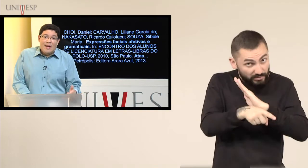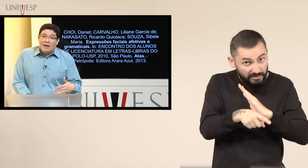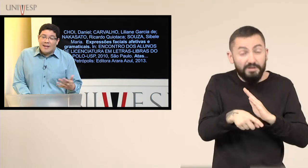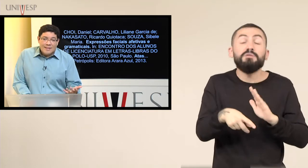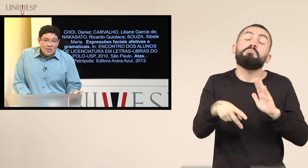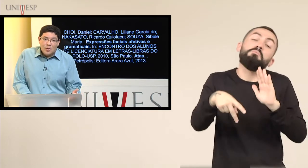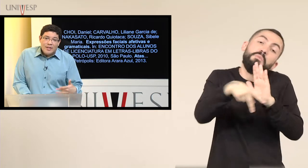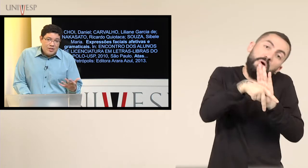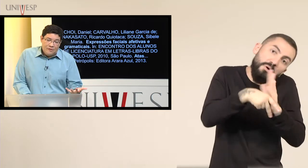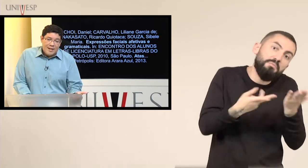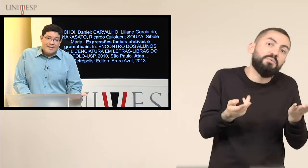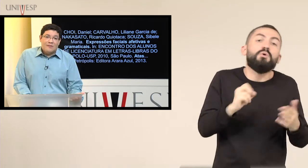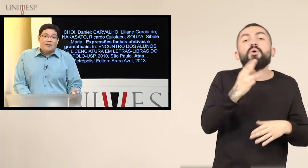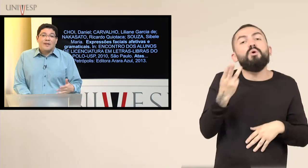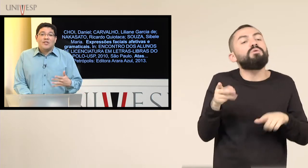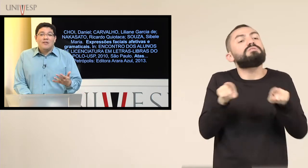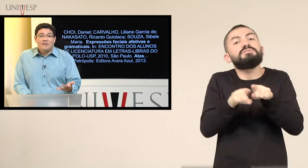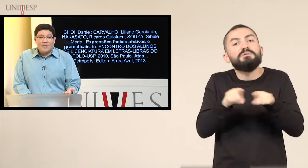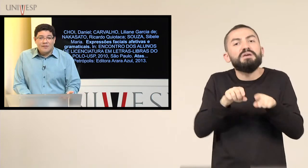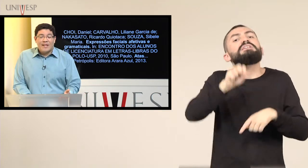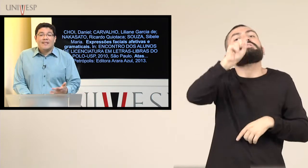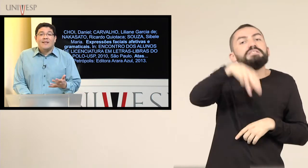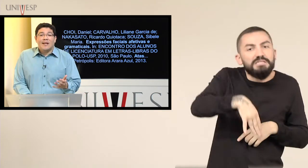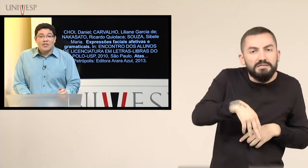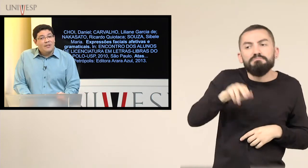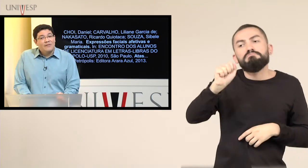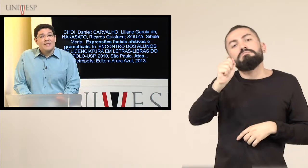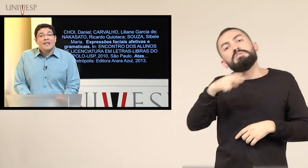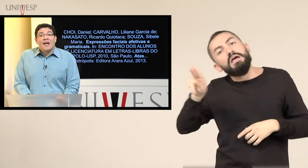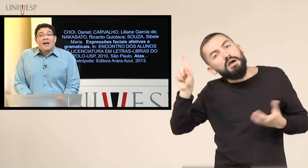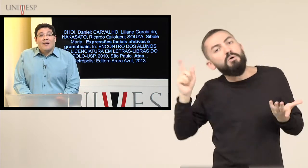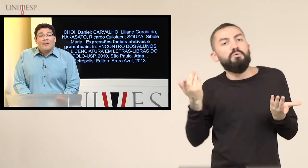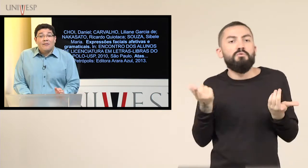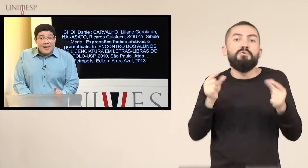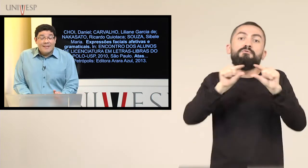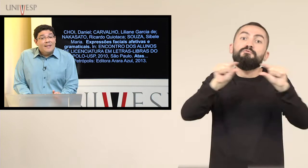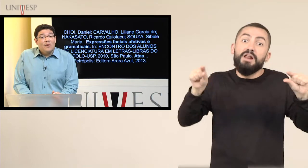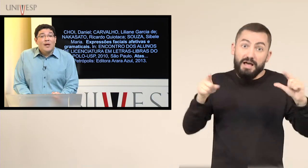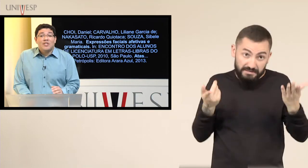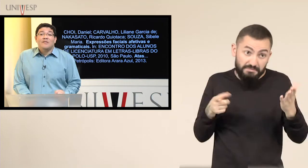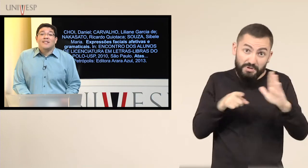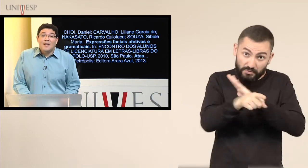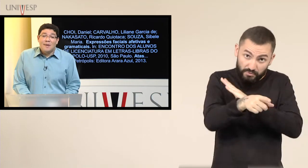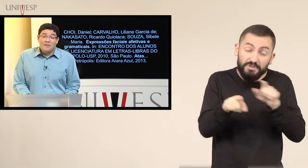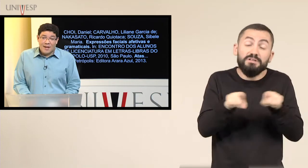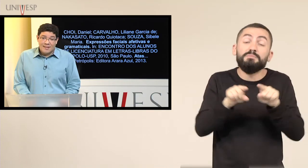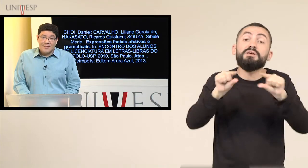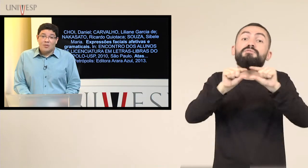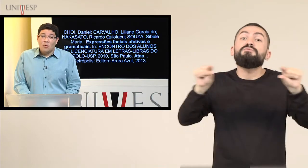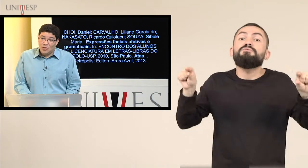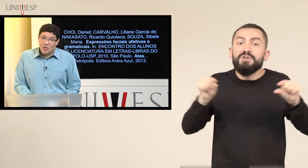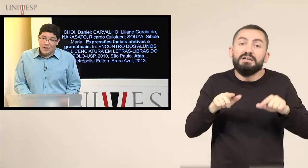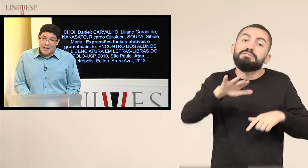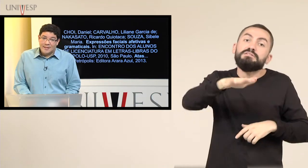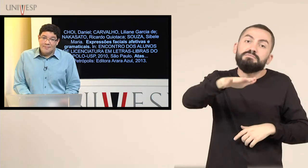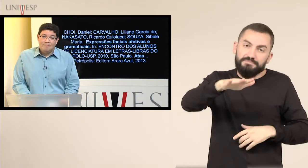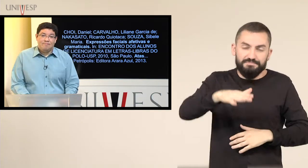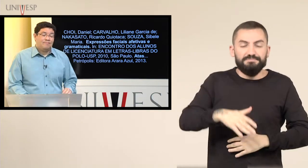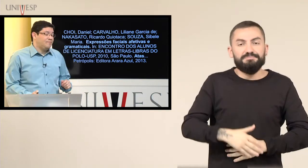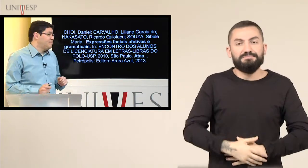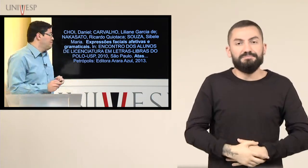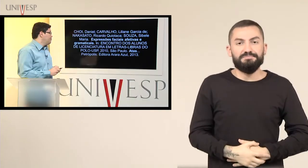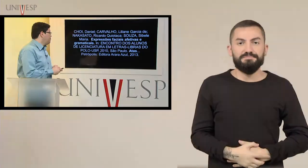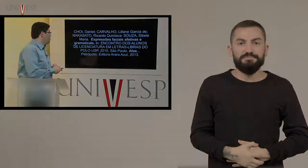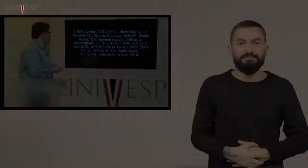de asserções, de frases afirmativas, frases negativas, frases interrogativas e também frases condicionais.